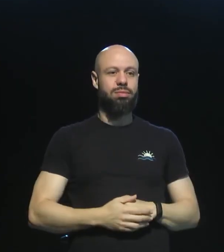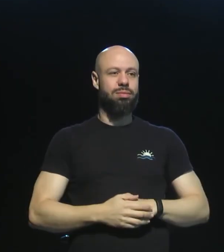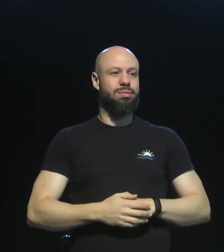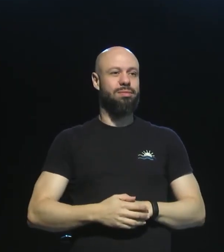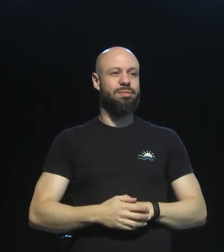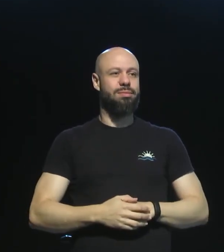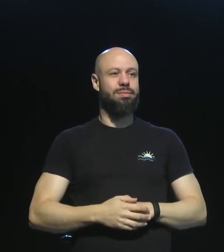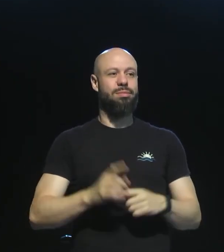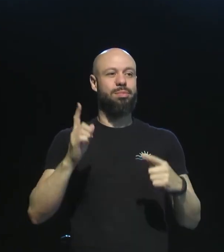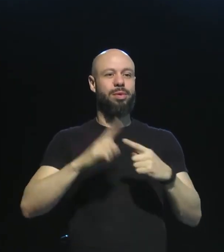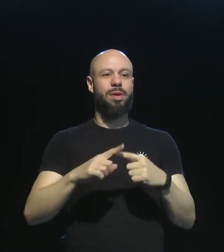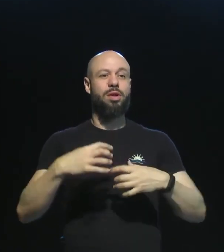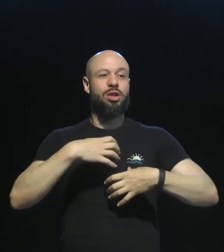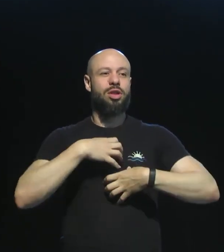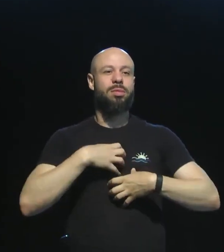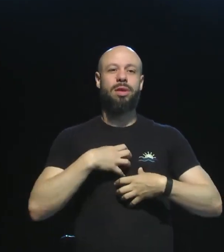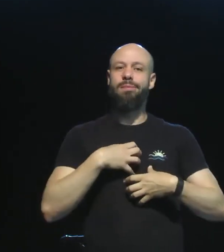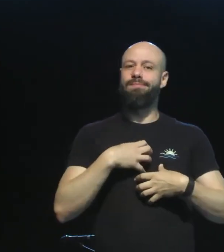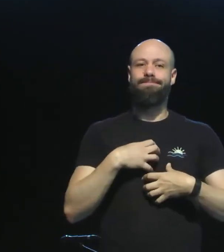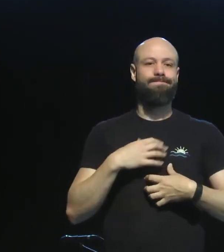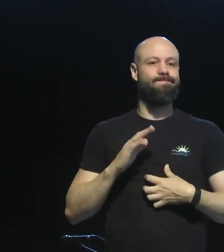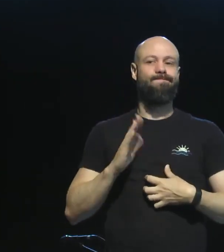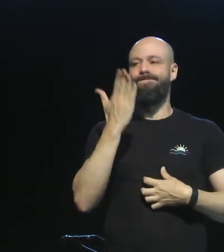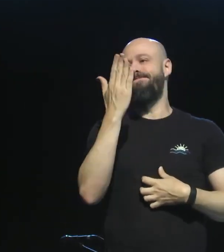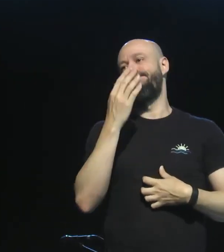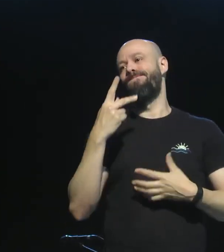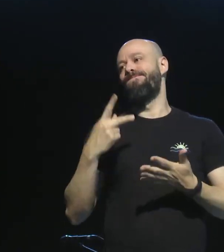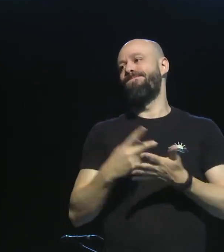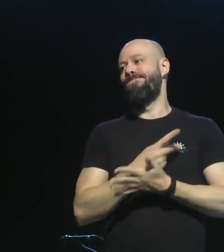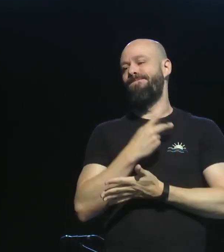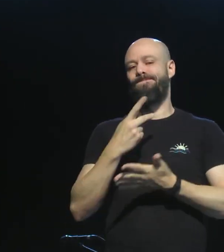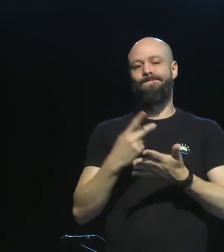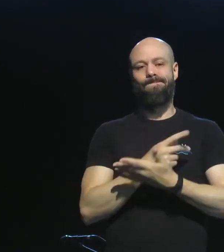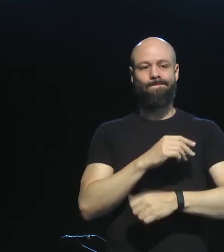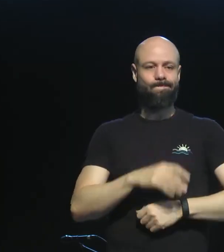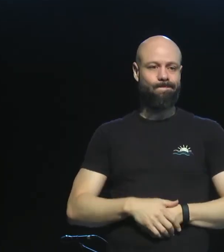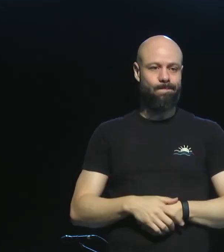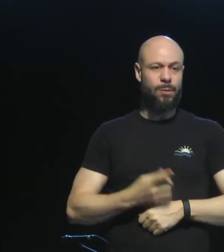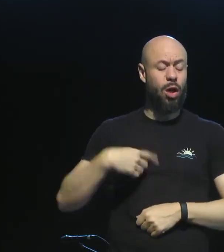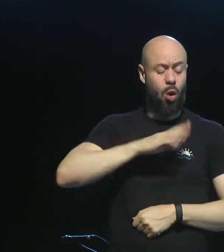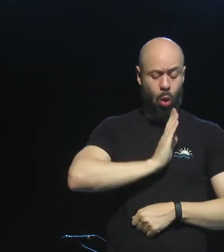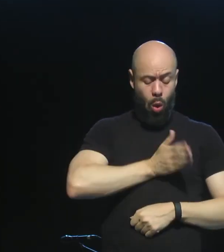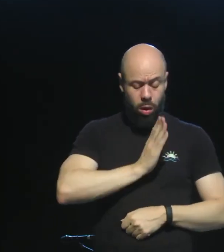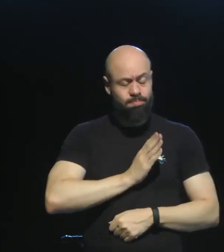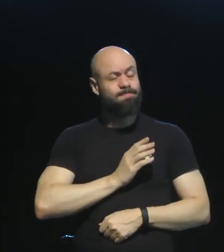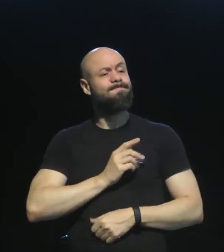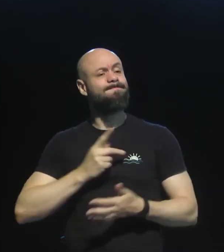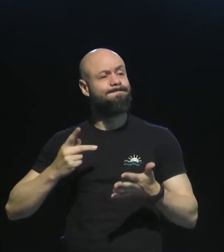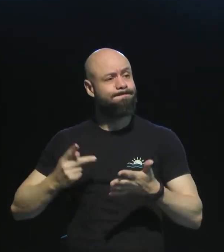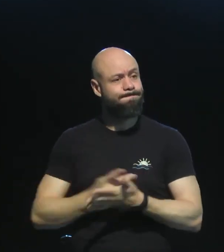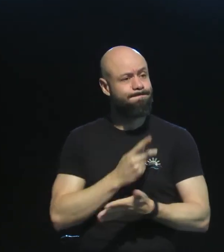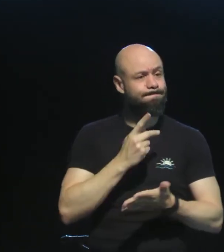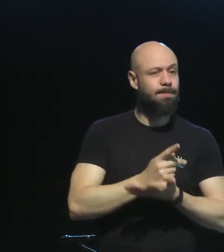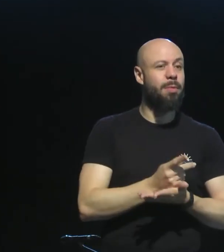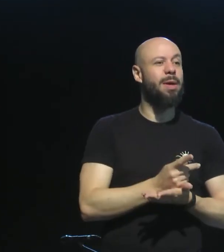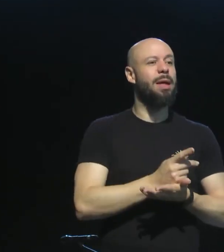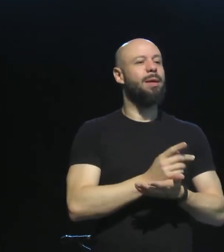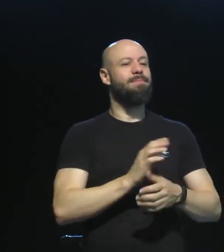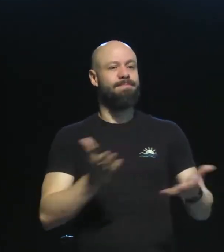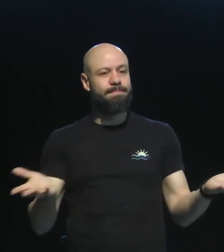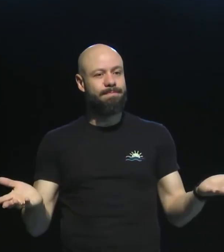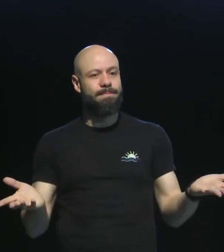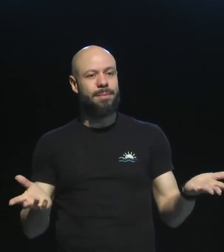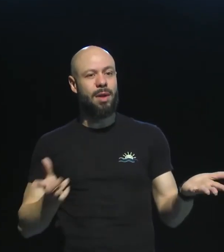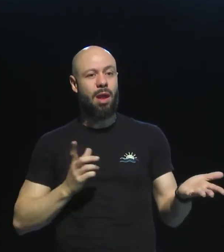Porque os nossos sentimentos mentem. Porque o nosso coração mente para nós mesmos.